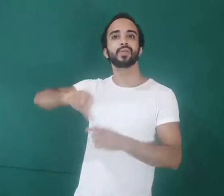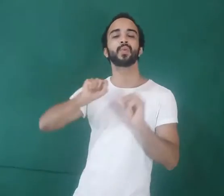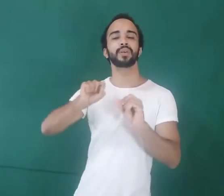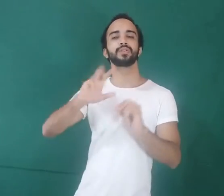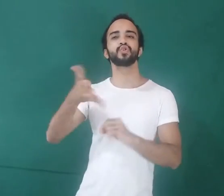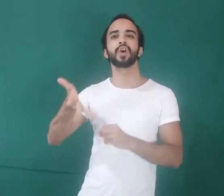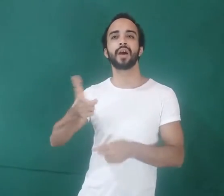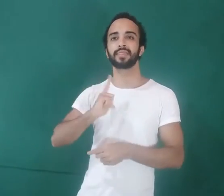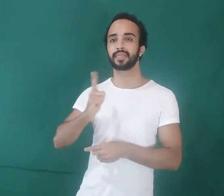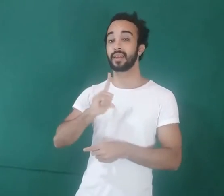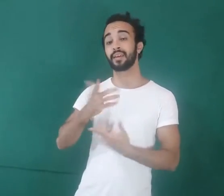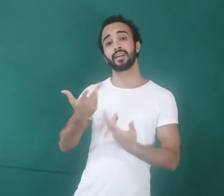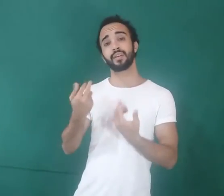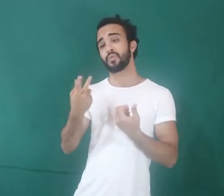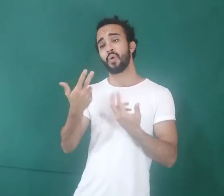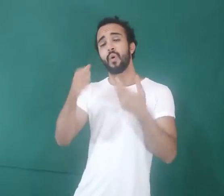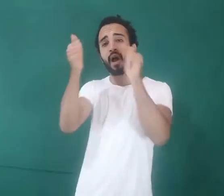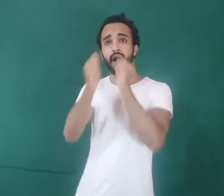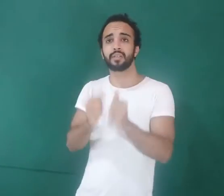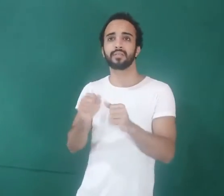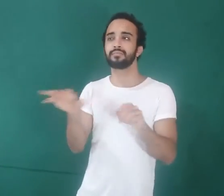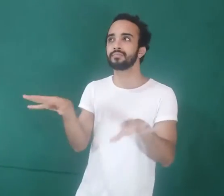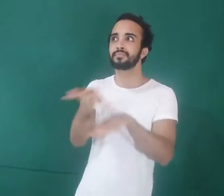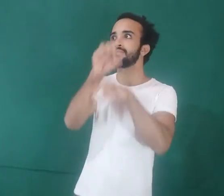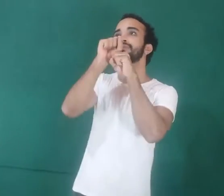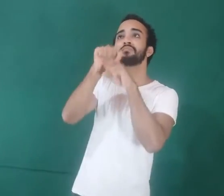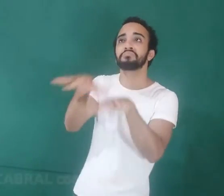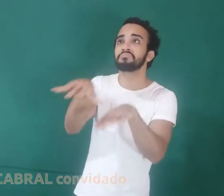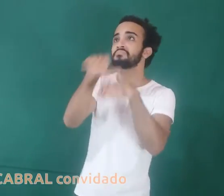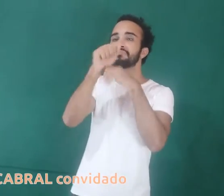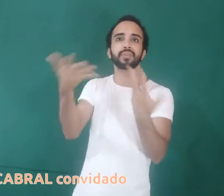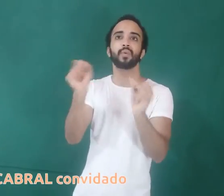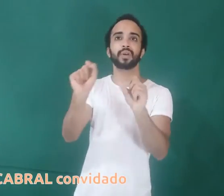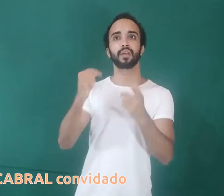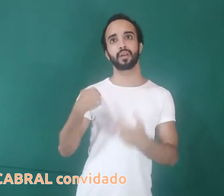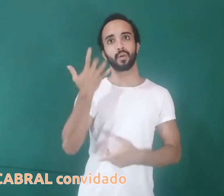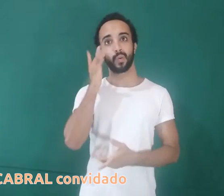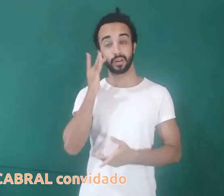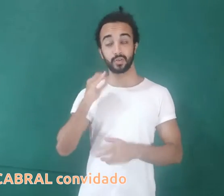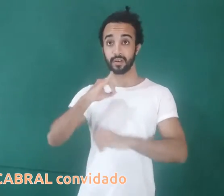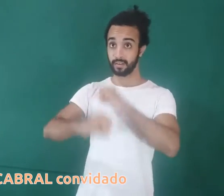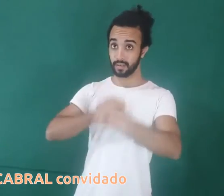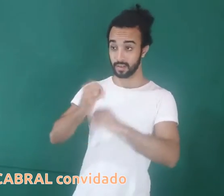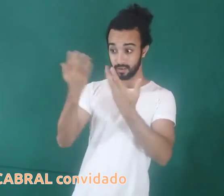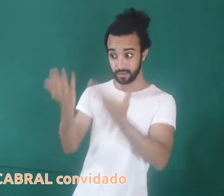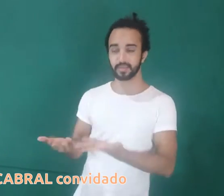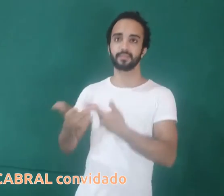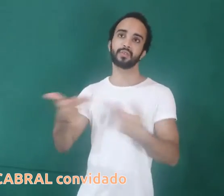que se respira. Mas isso é, mais uma vez, o lugar onde eu acho que a internet chapa as coisas, porque